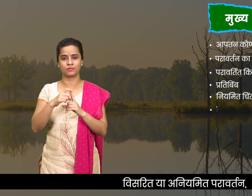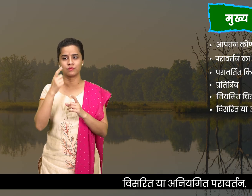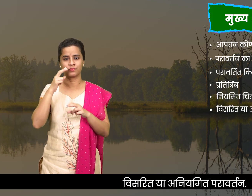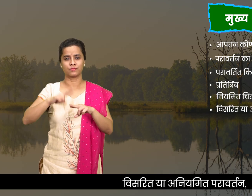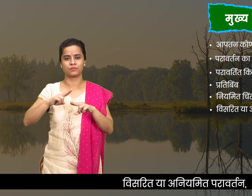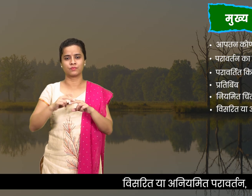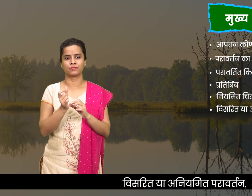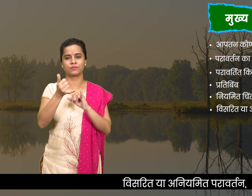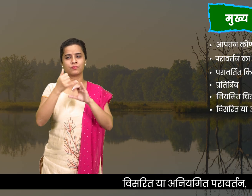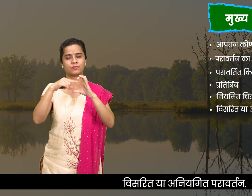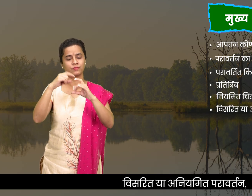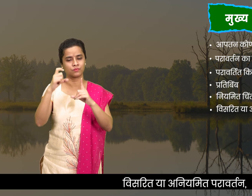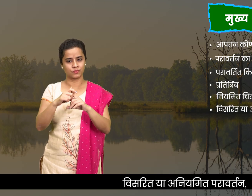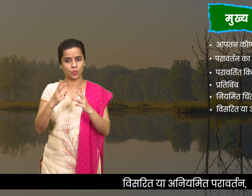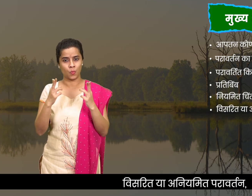विसरित या